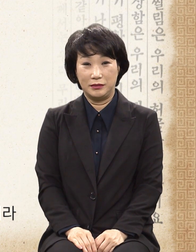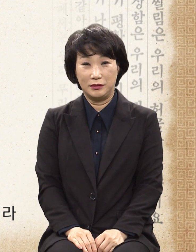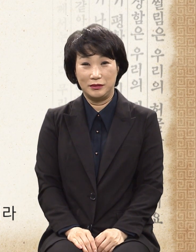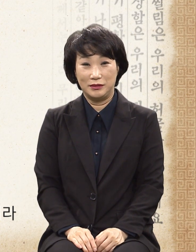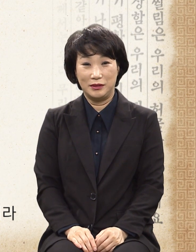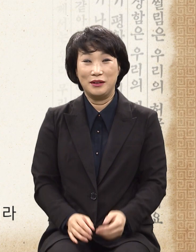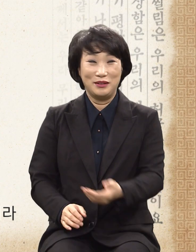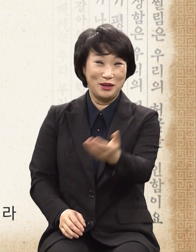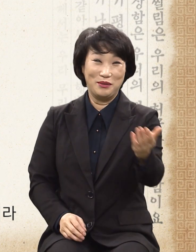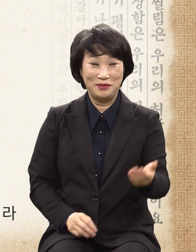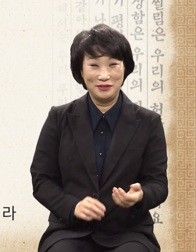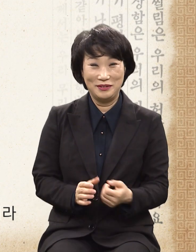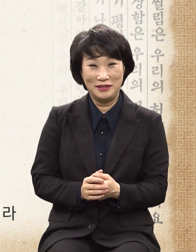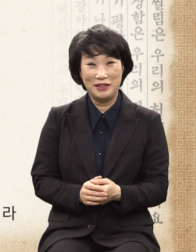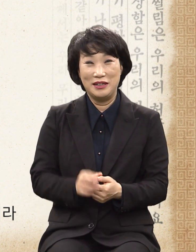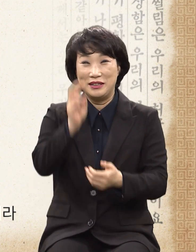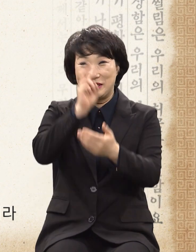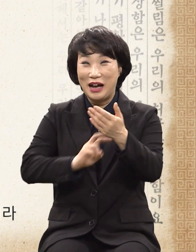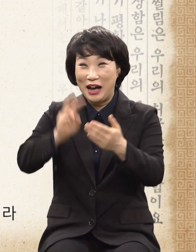찬송하지요.